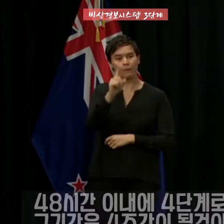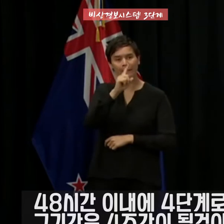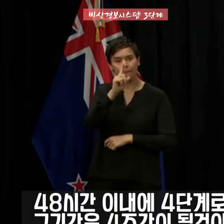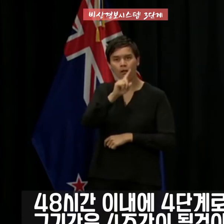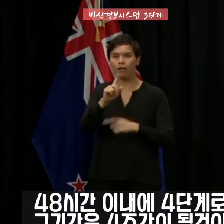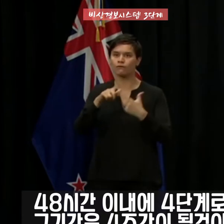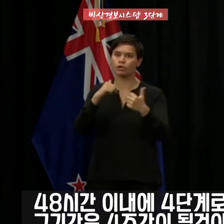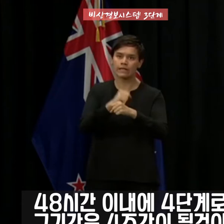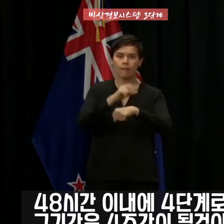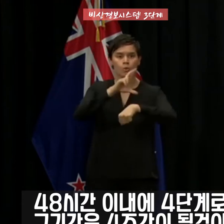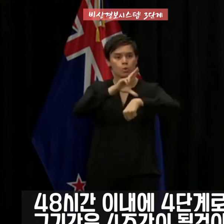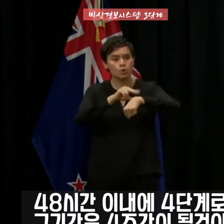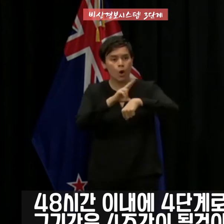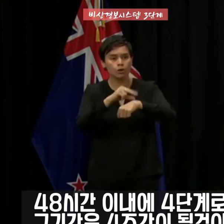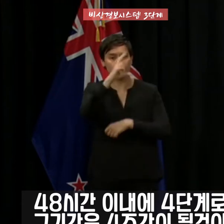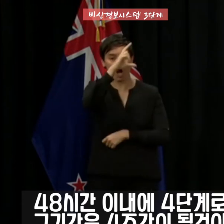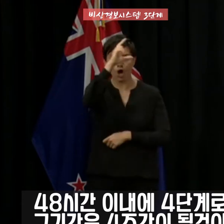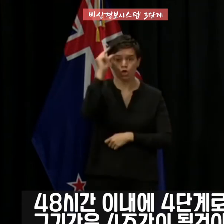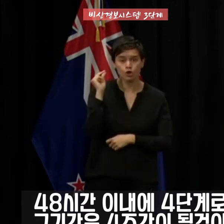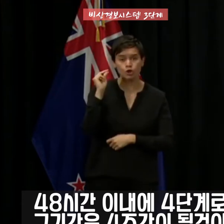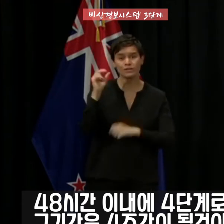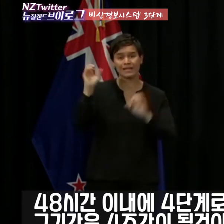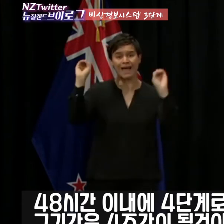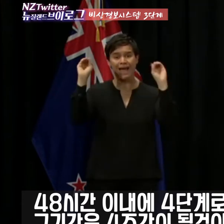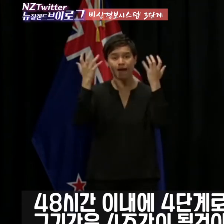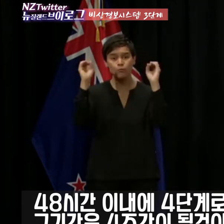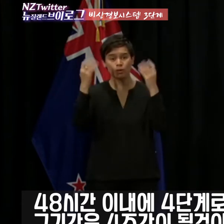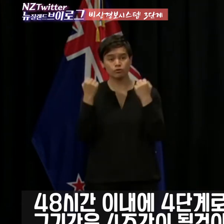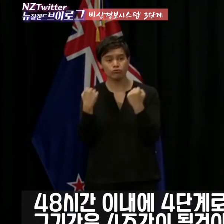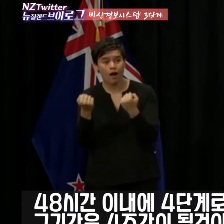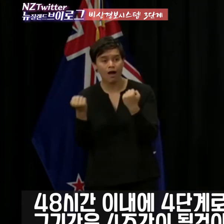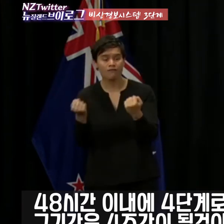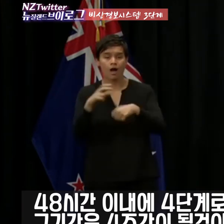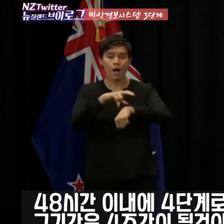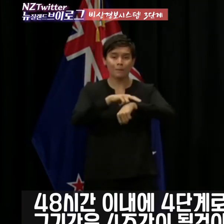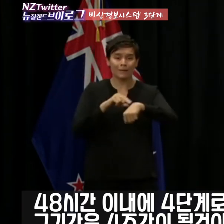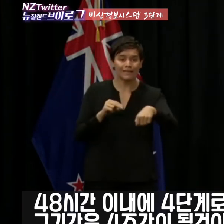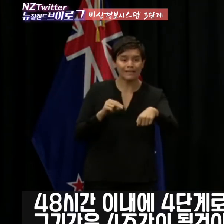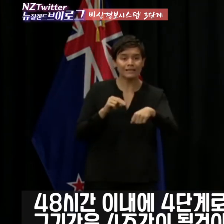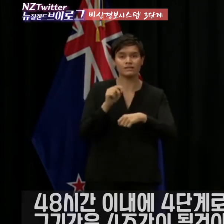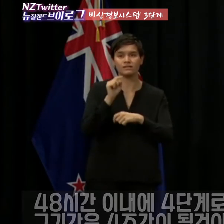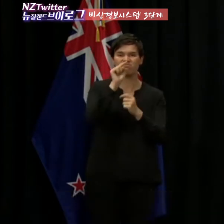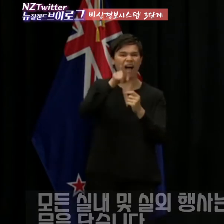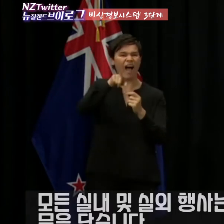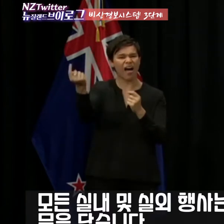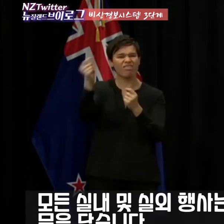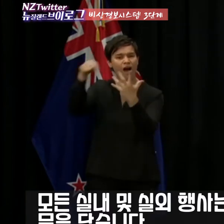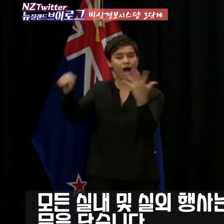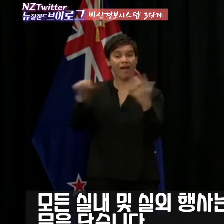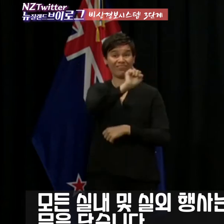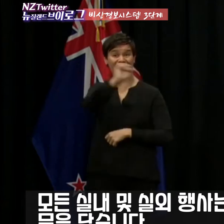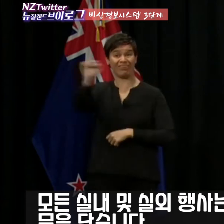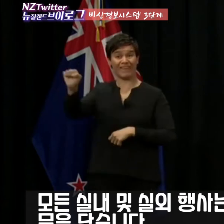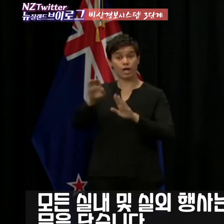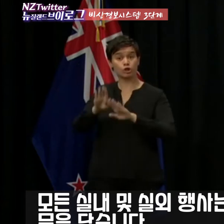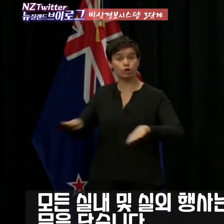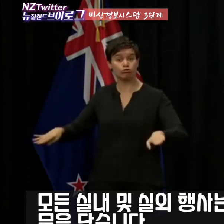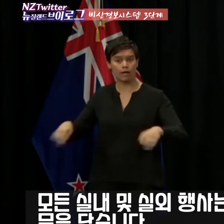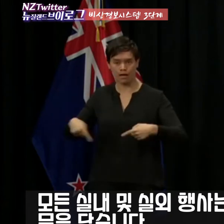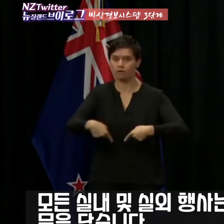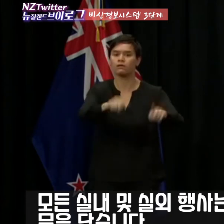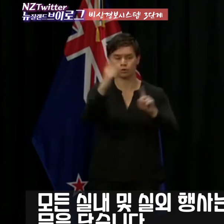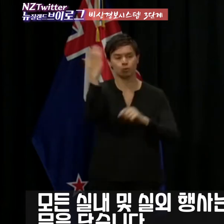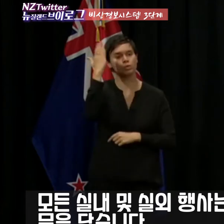격상하였고 48시간 이내에 4단계로 선포할 수 있다고 밝혔으며 그 기간은 4주간이 될 것이라고 합니다. 모든 실내 및 실외